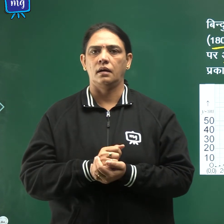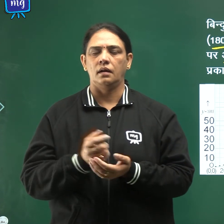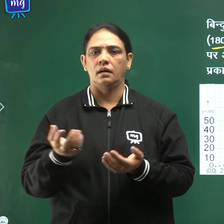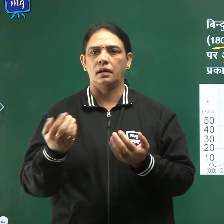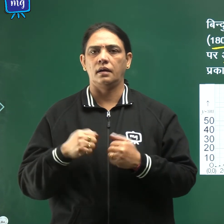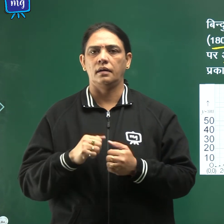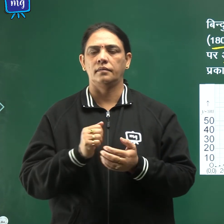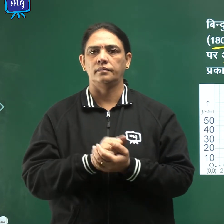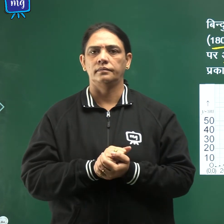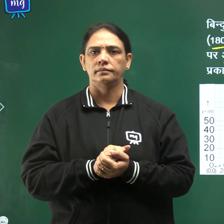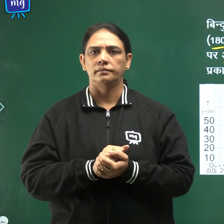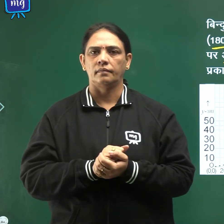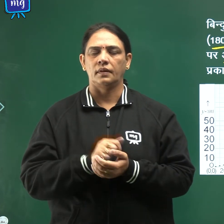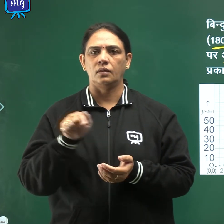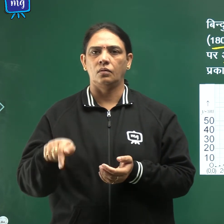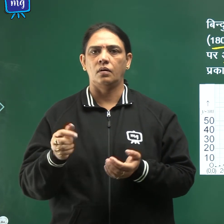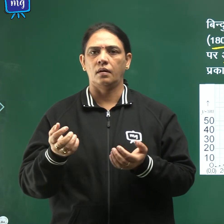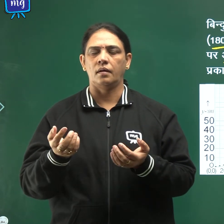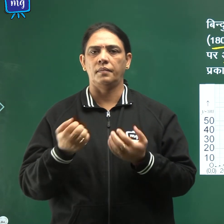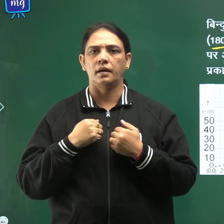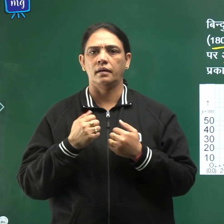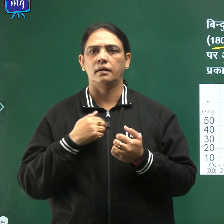लेंगे तो हमें